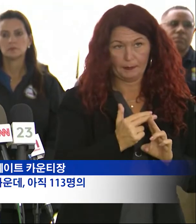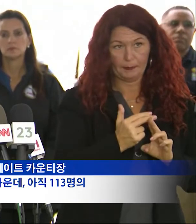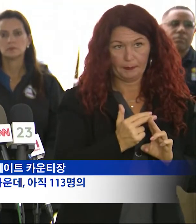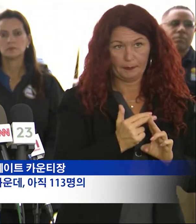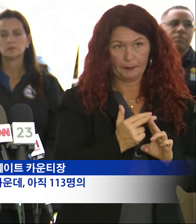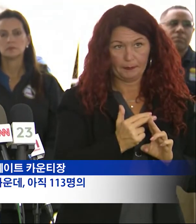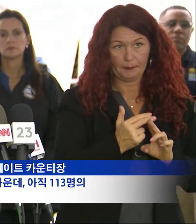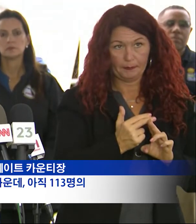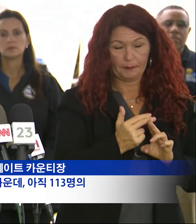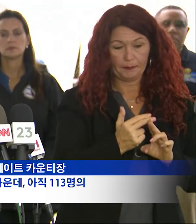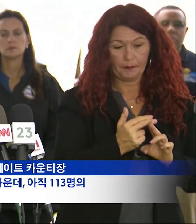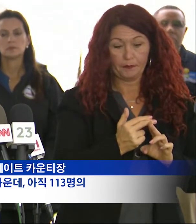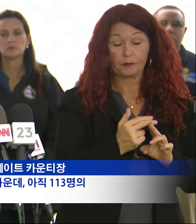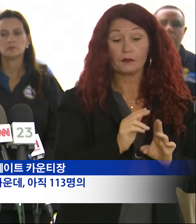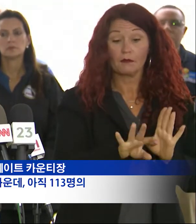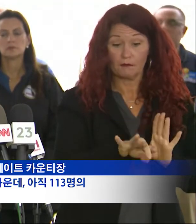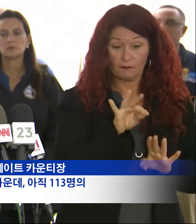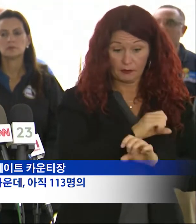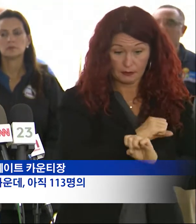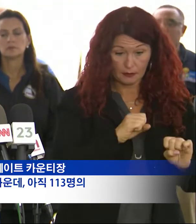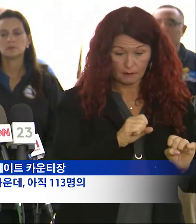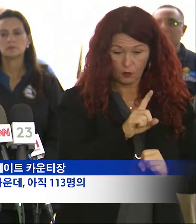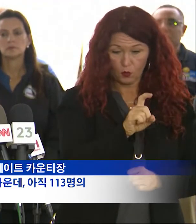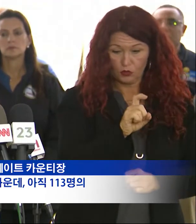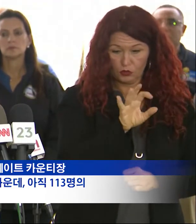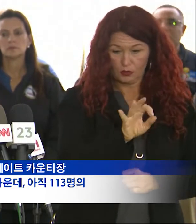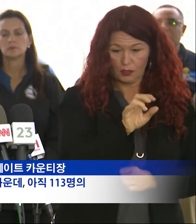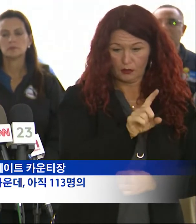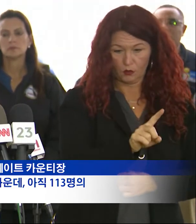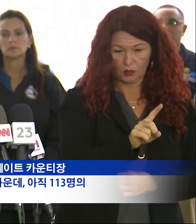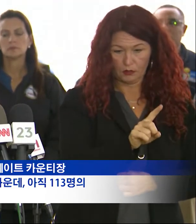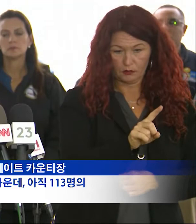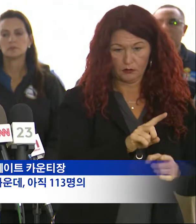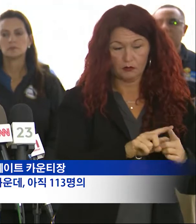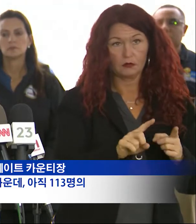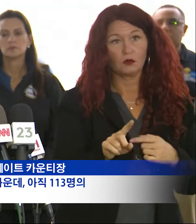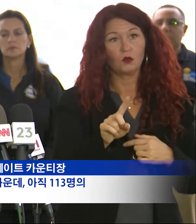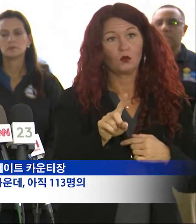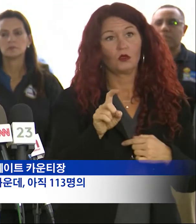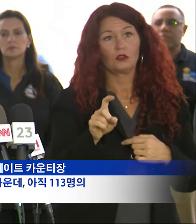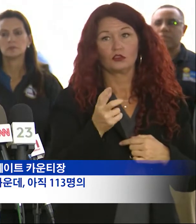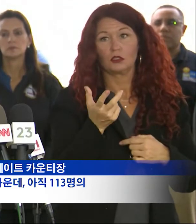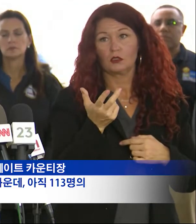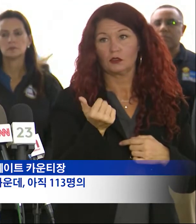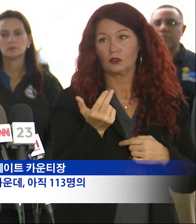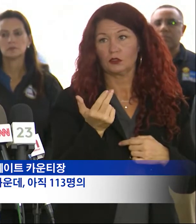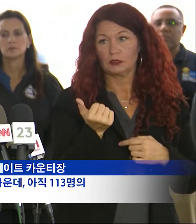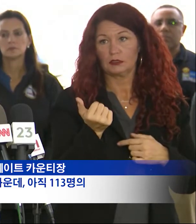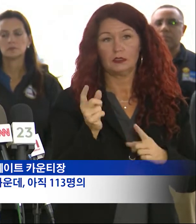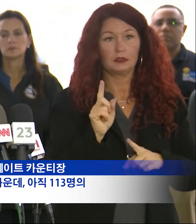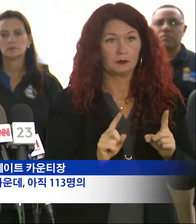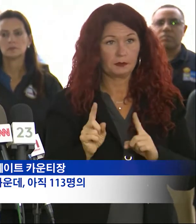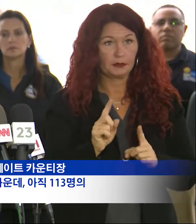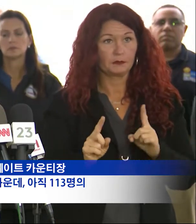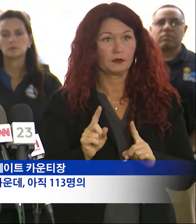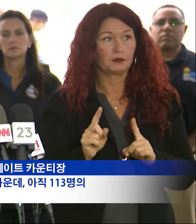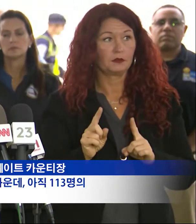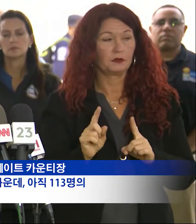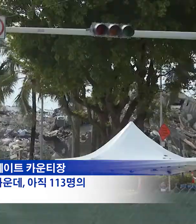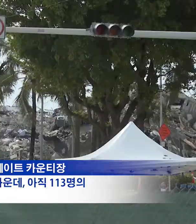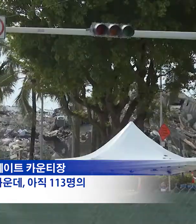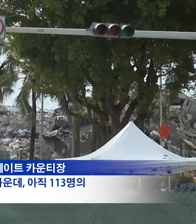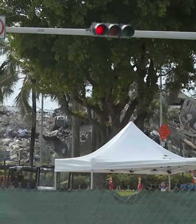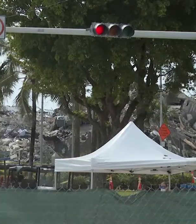191 people are accounted for and we have 113 reports of people who are potentially unaccounted